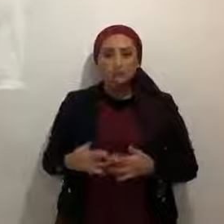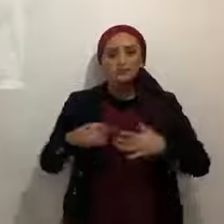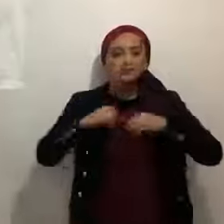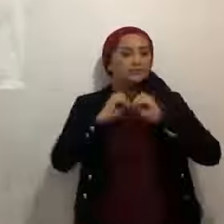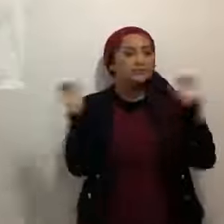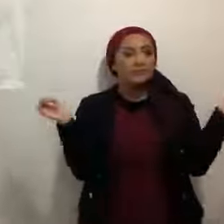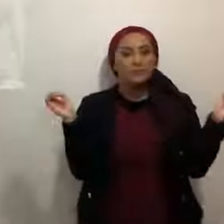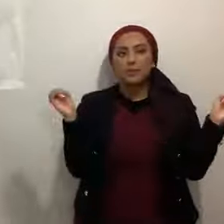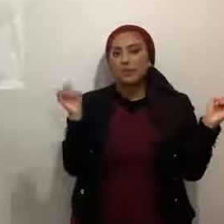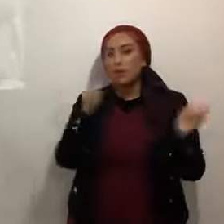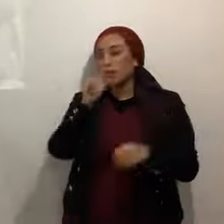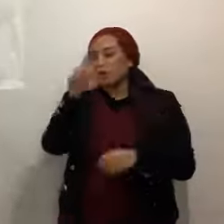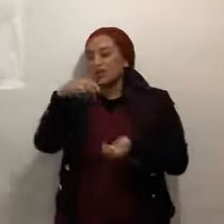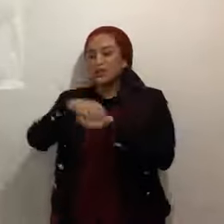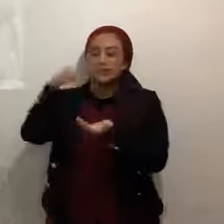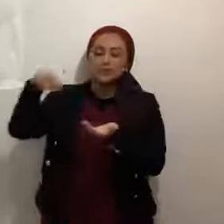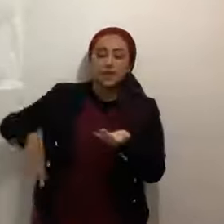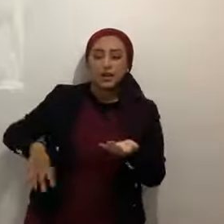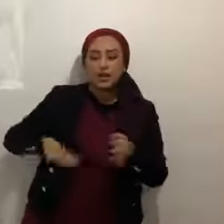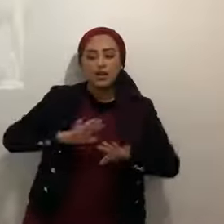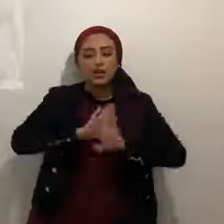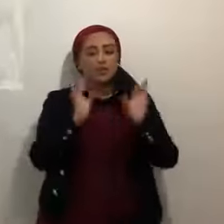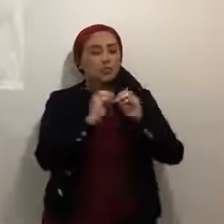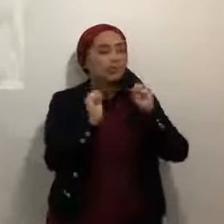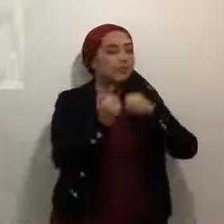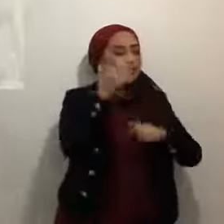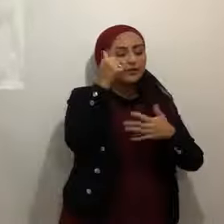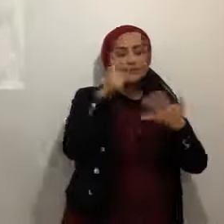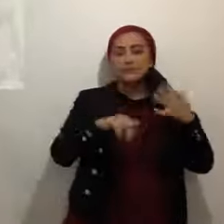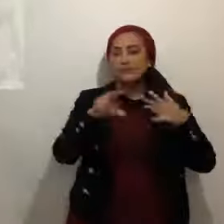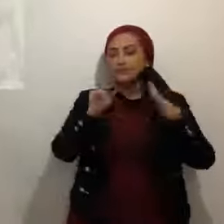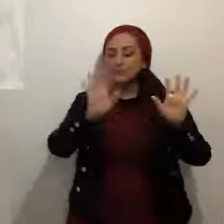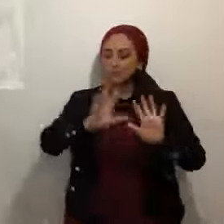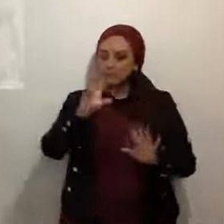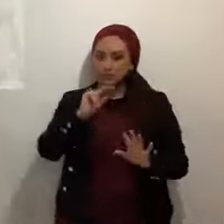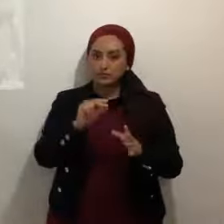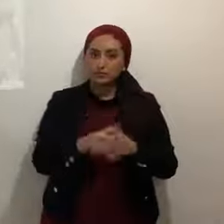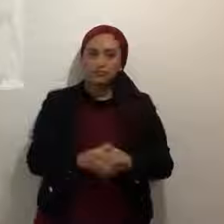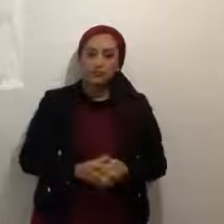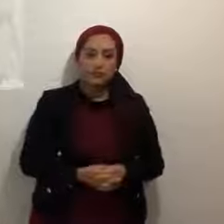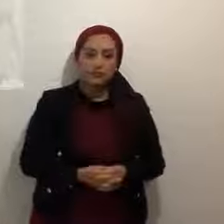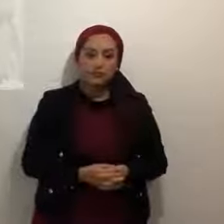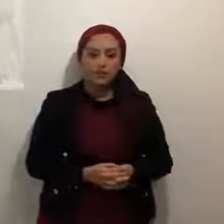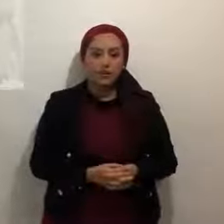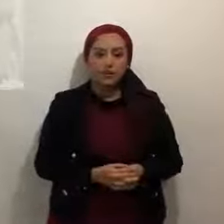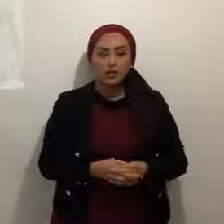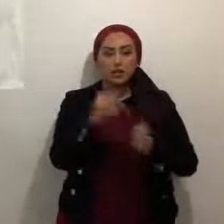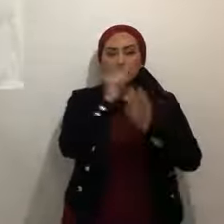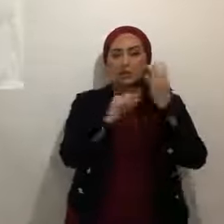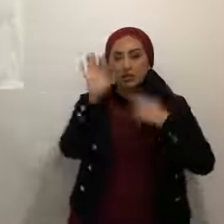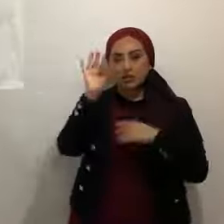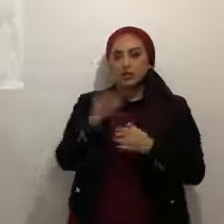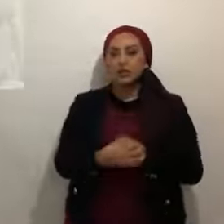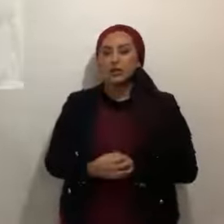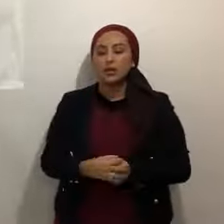de que la Torah ya no, de que ya no es el Shabbat. No. Verso 9. He anunciado